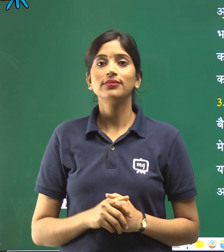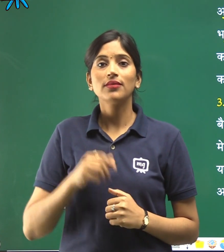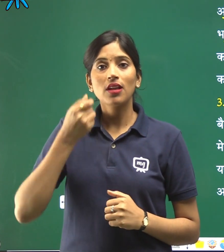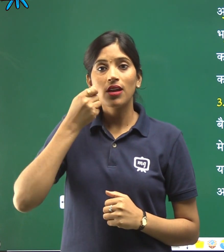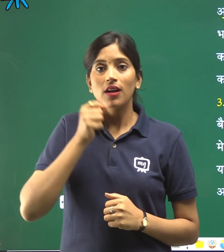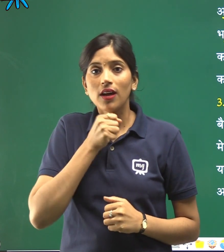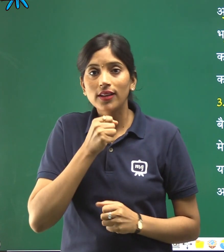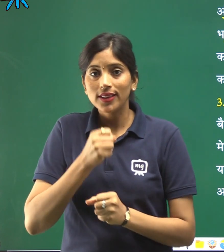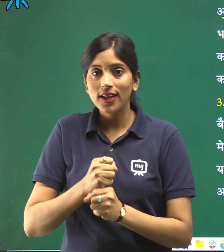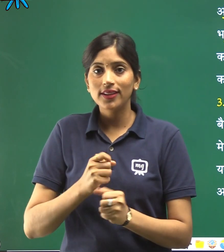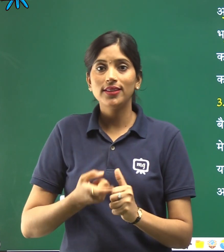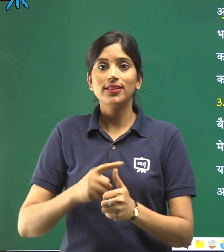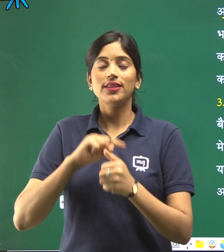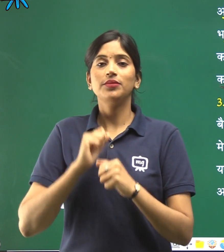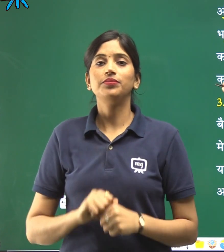दादाजी से